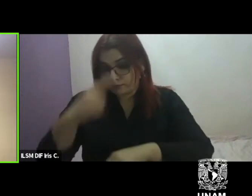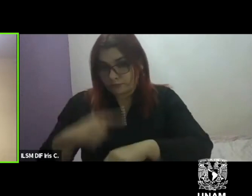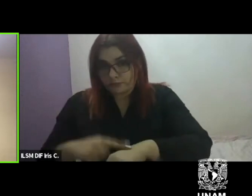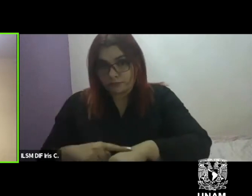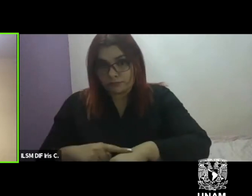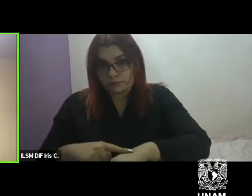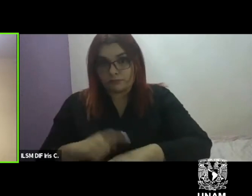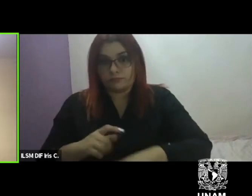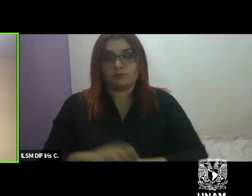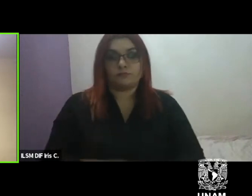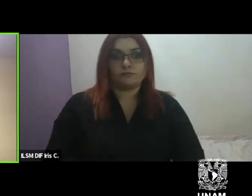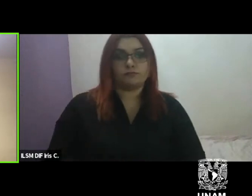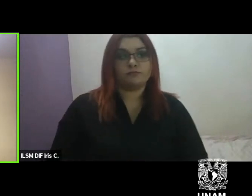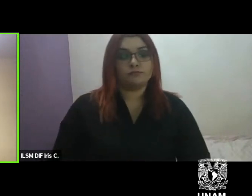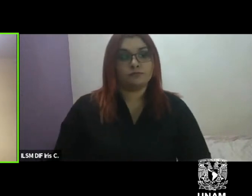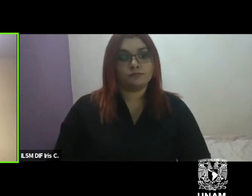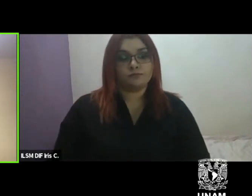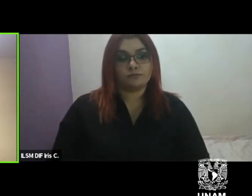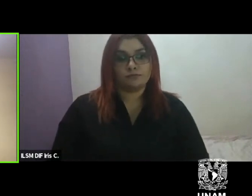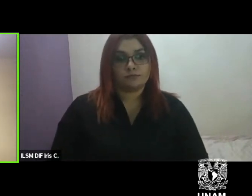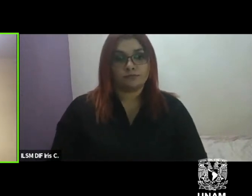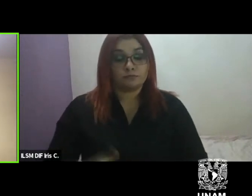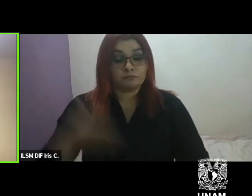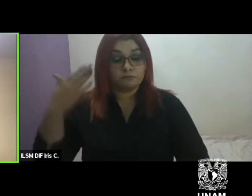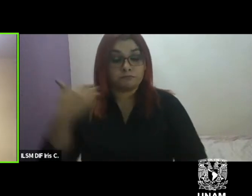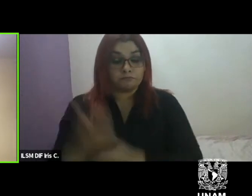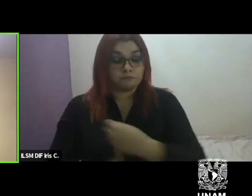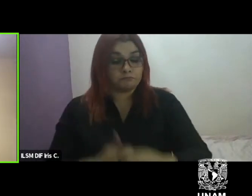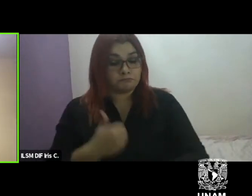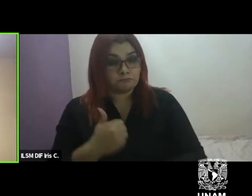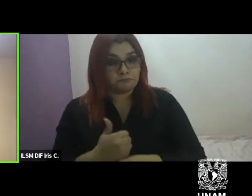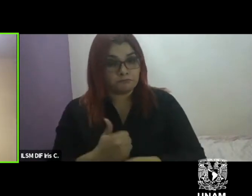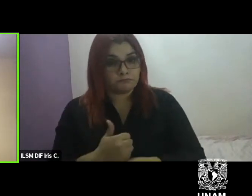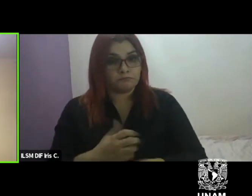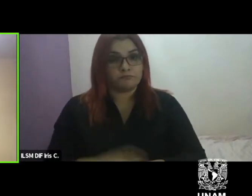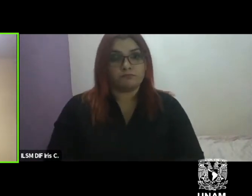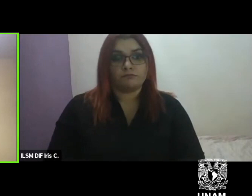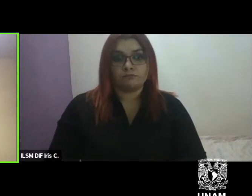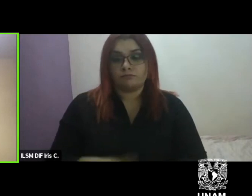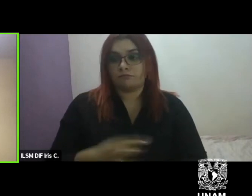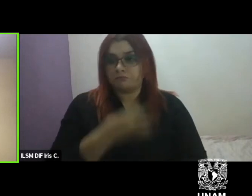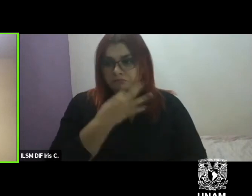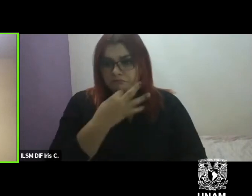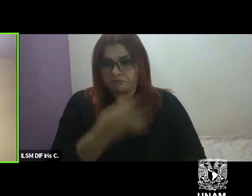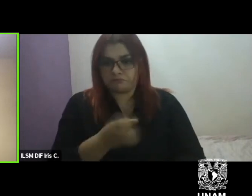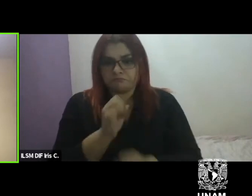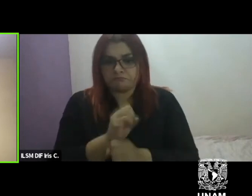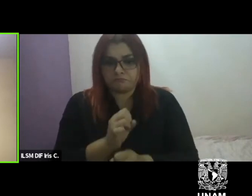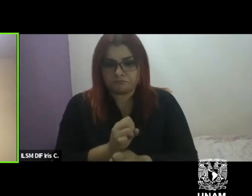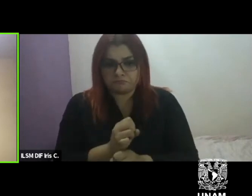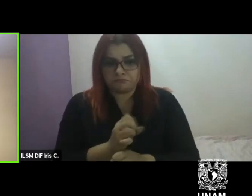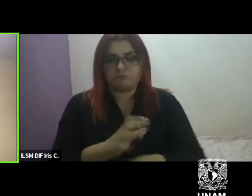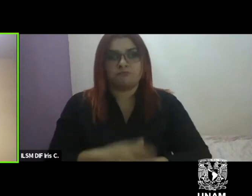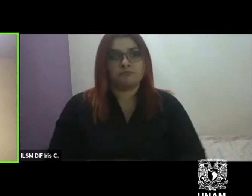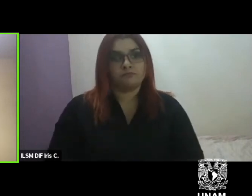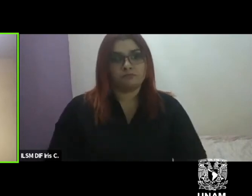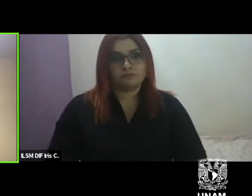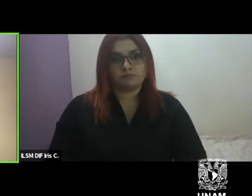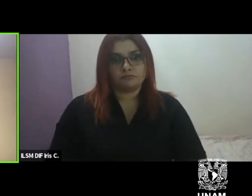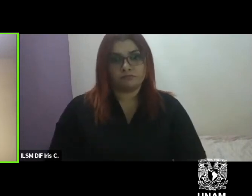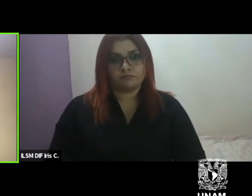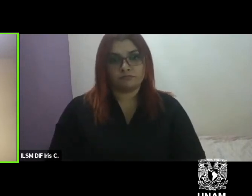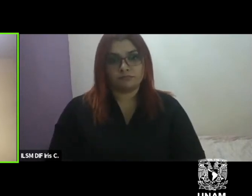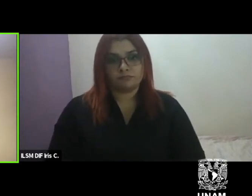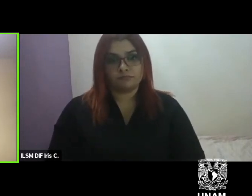Robert McRuer en 2006. Y este concepto nos sirve para entender lo que vimos en el video, para las personas